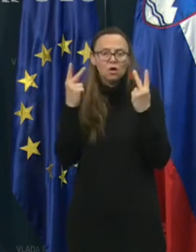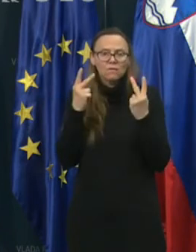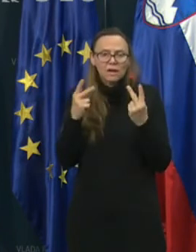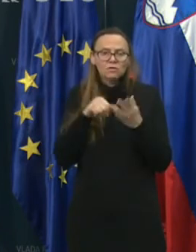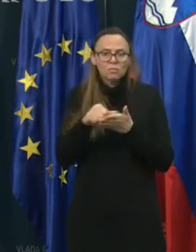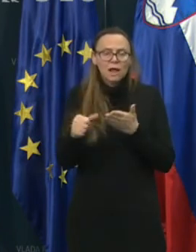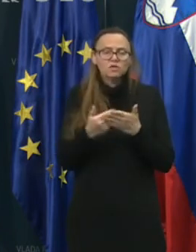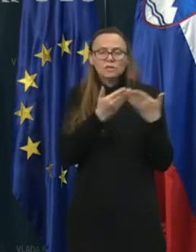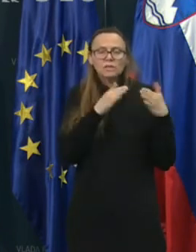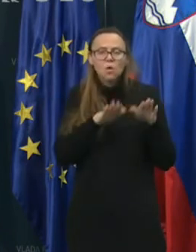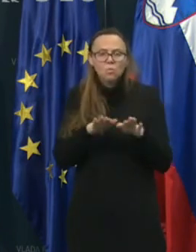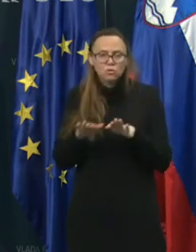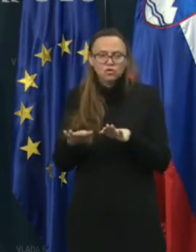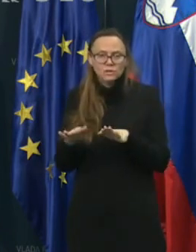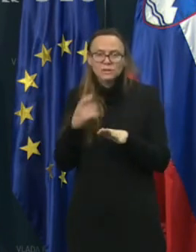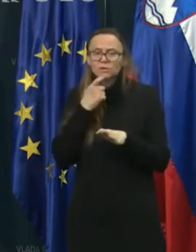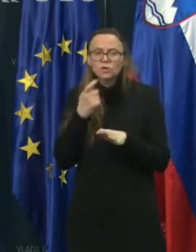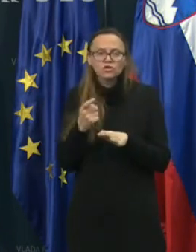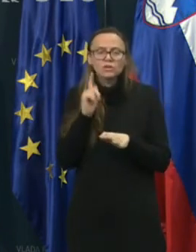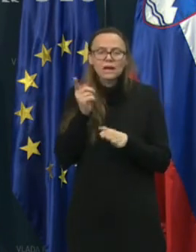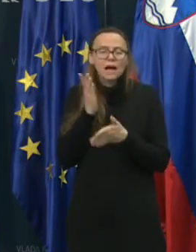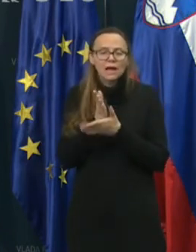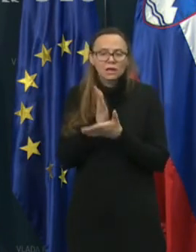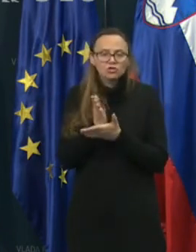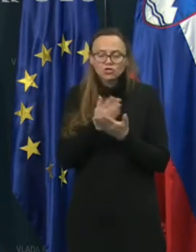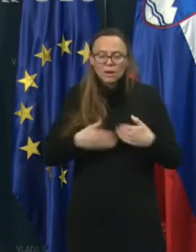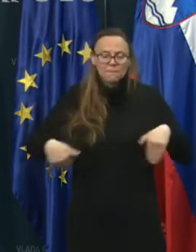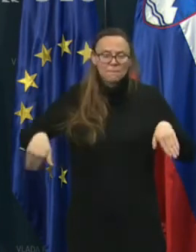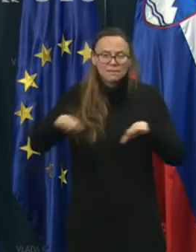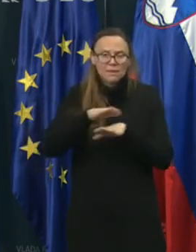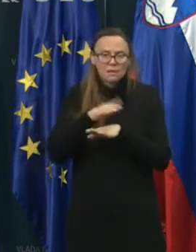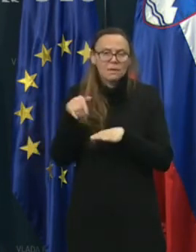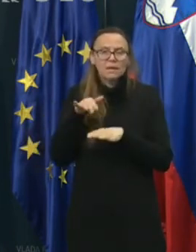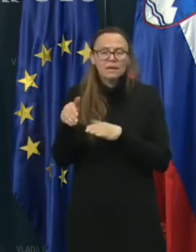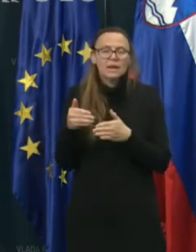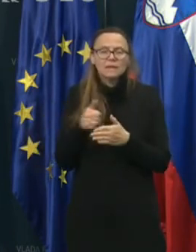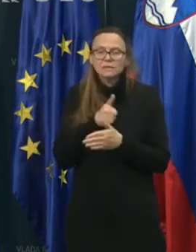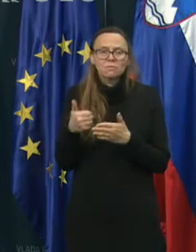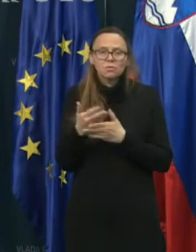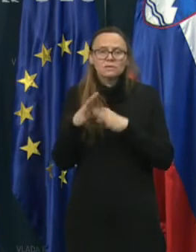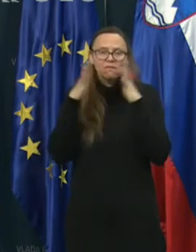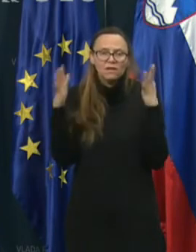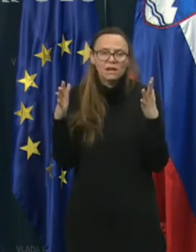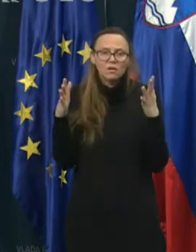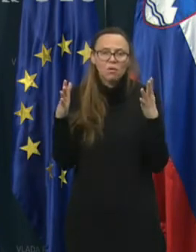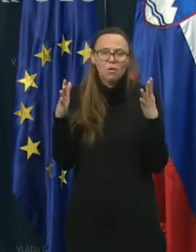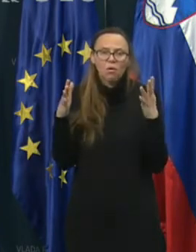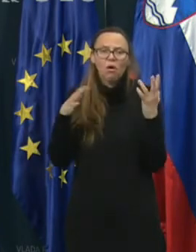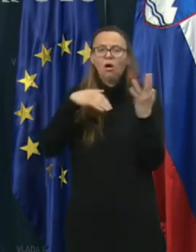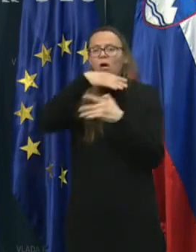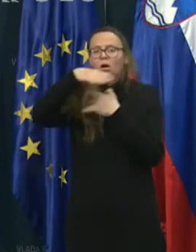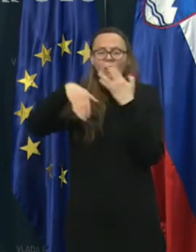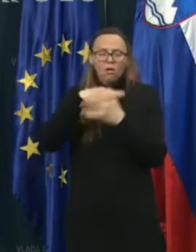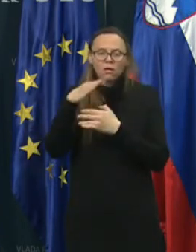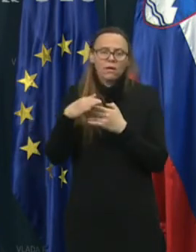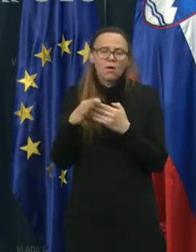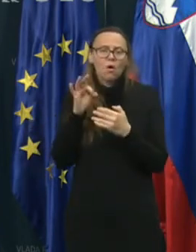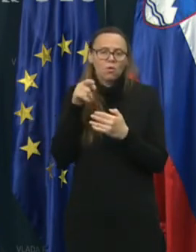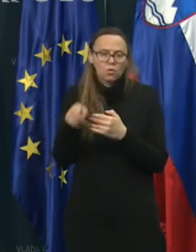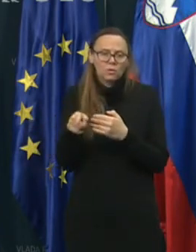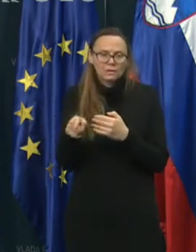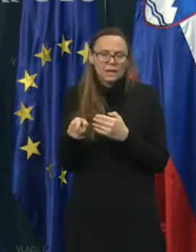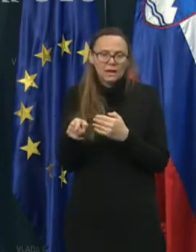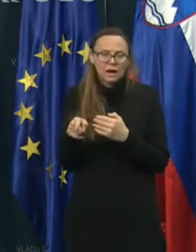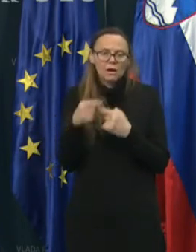nami. Gre samo za velik cirkus in histerijo okoli tega, pravi avtor. Kako to komentirate?